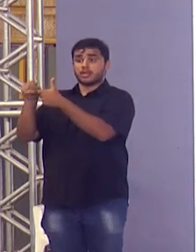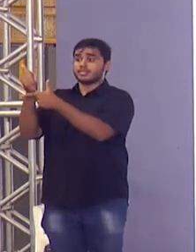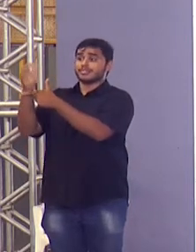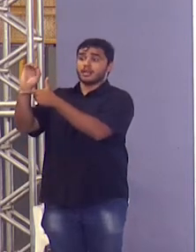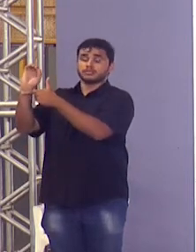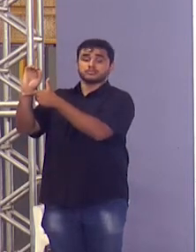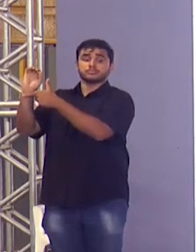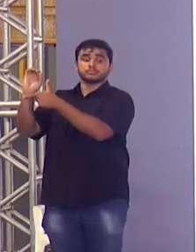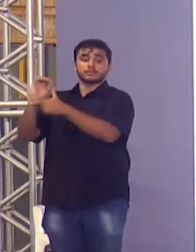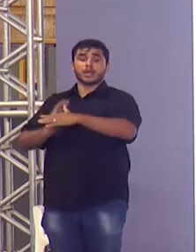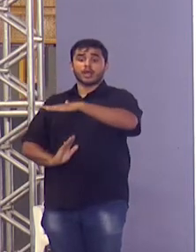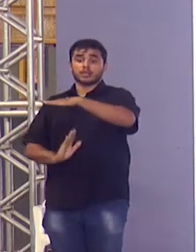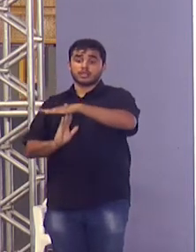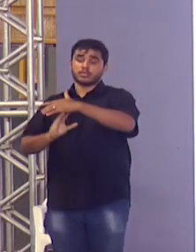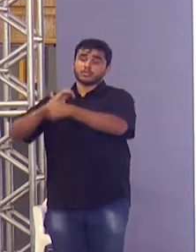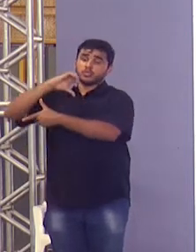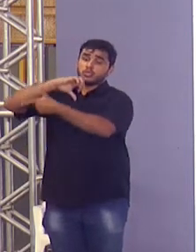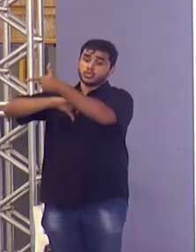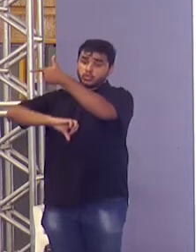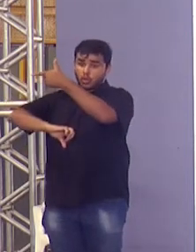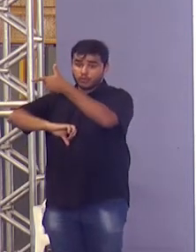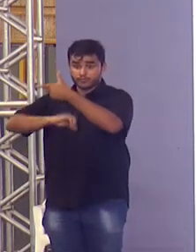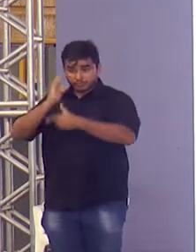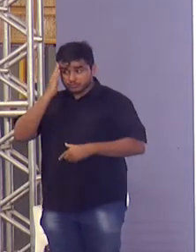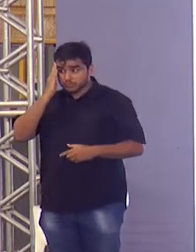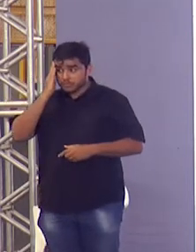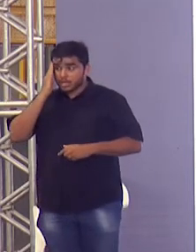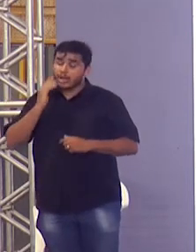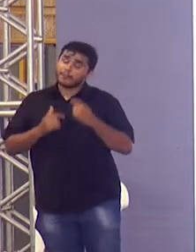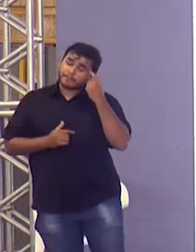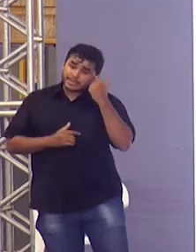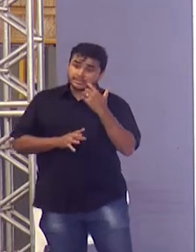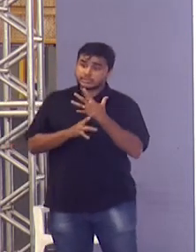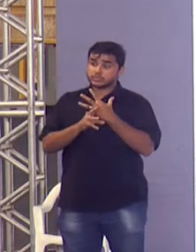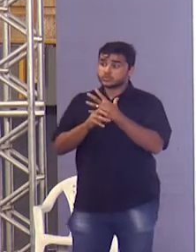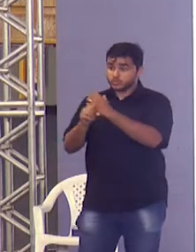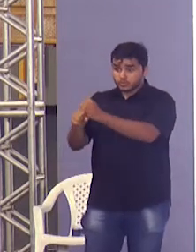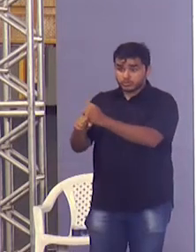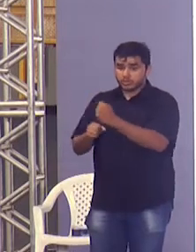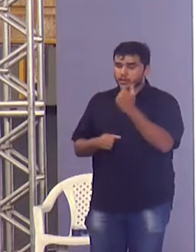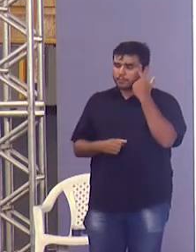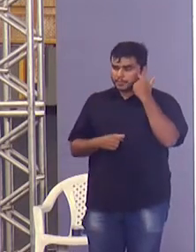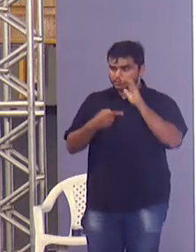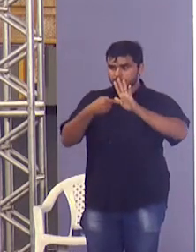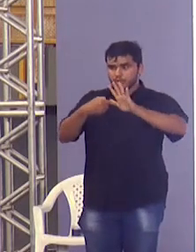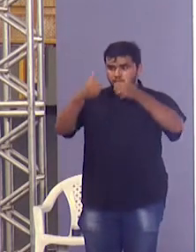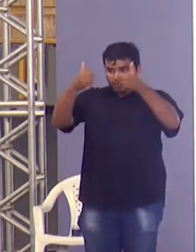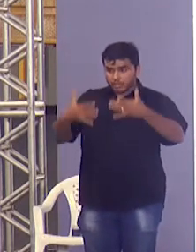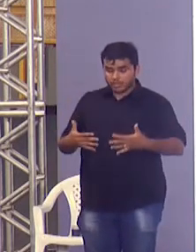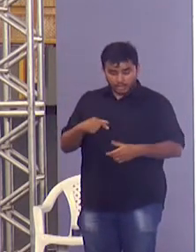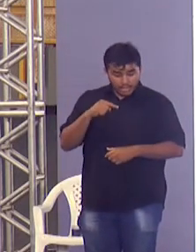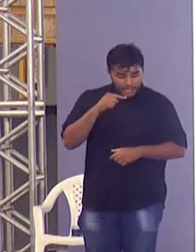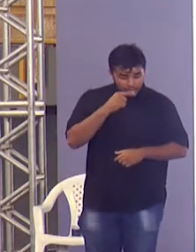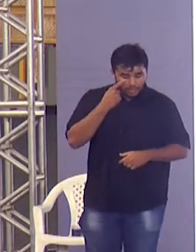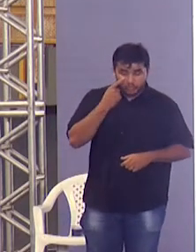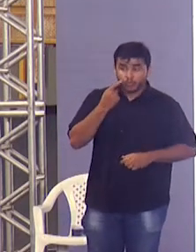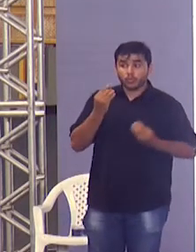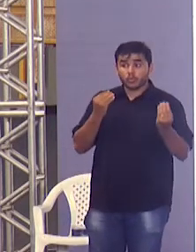resto possível? 9. Beleza? Então, ó, ensinei duas coisas para vocês aqui